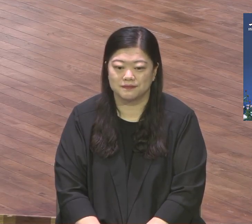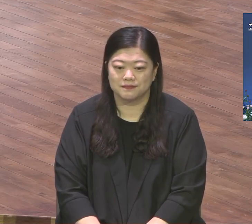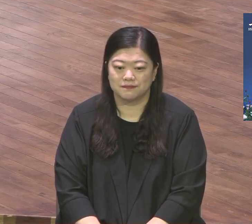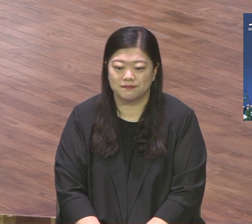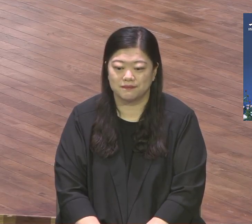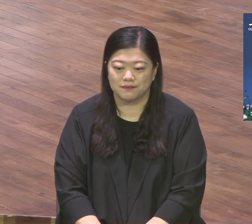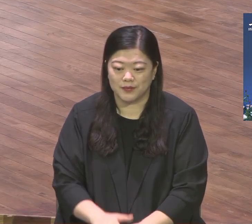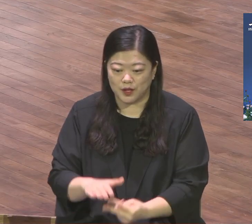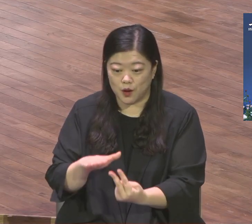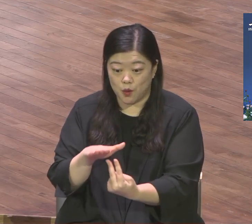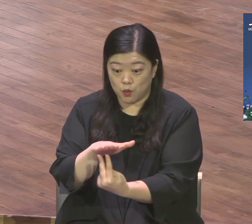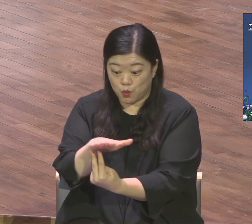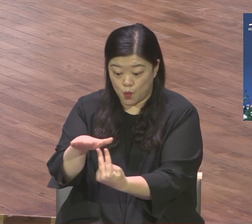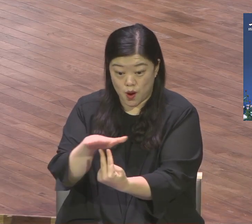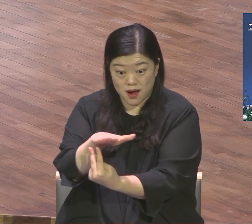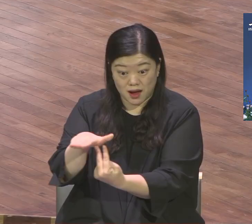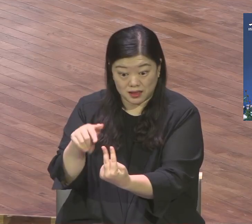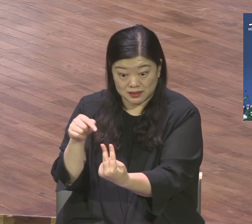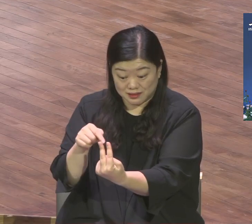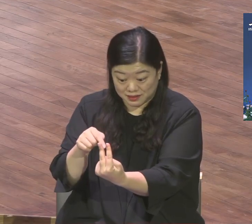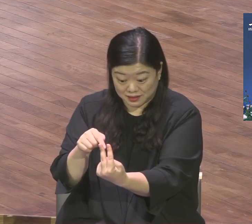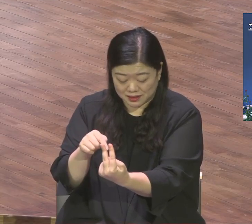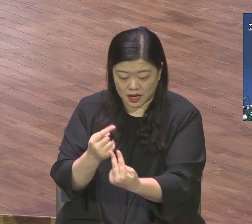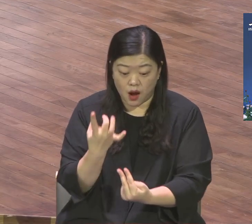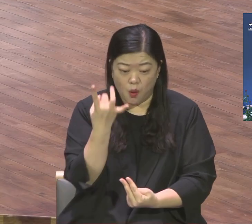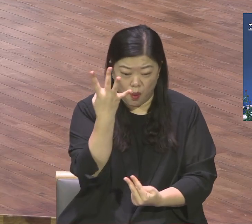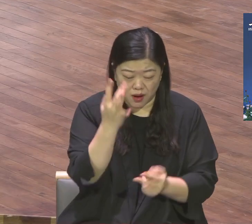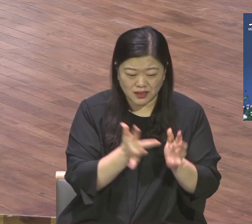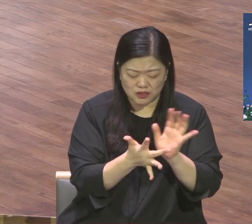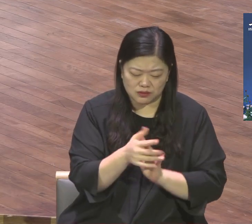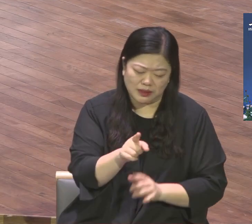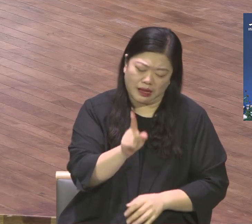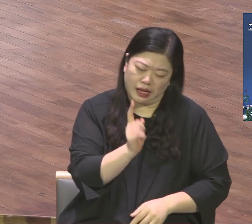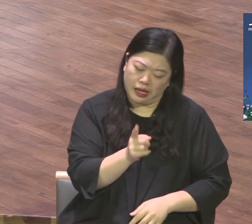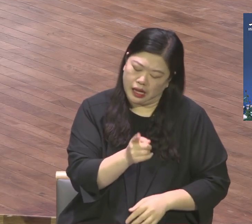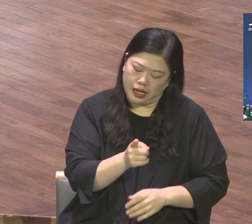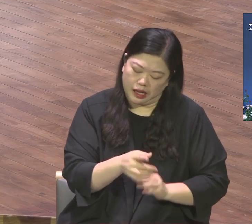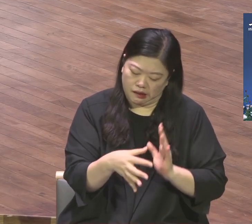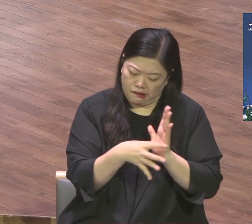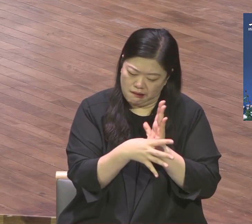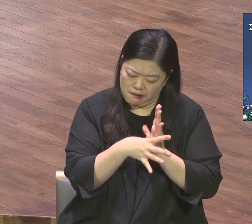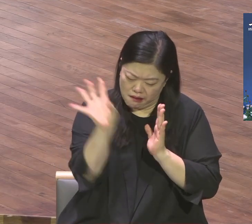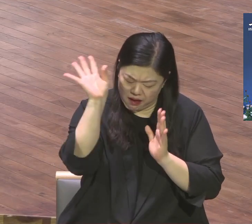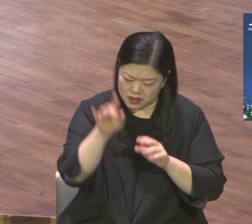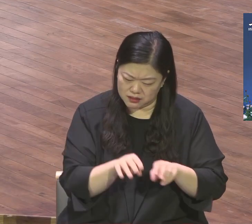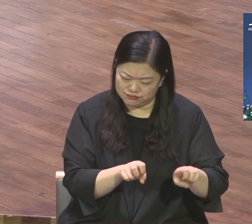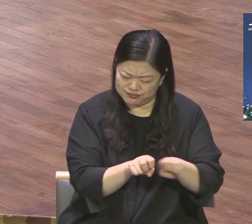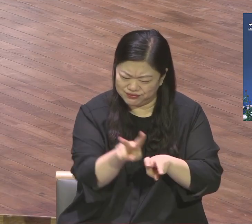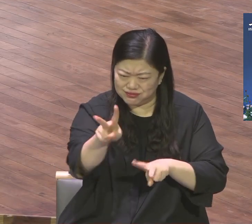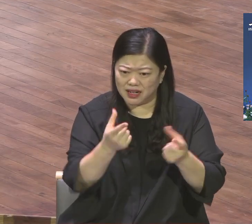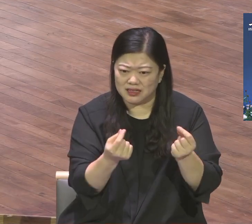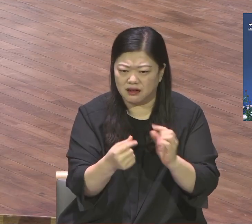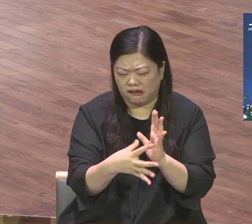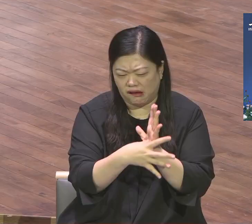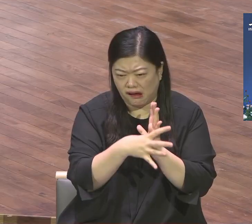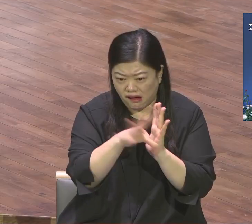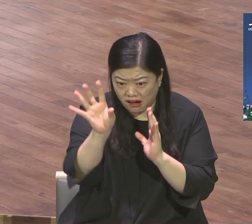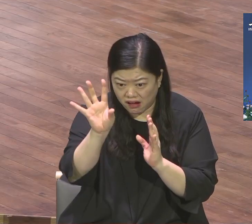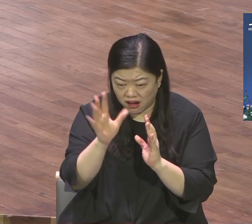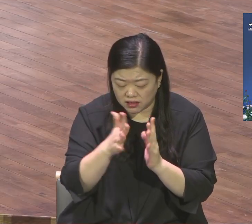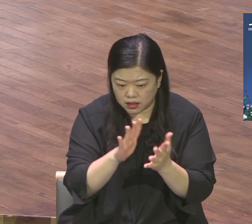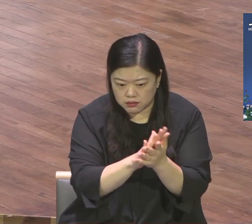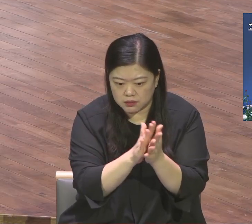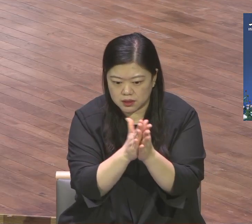사도 요한이 우리의 아들, 아주 어부들이 과격하잖아요. 그런 삶을 살았던 사람이